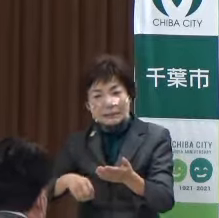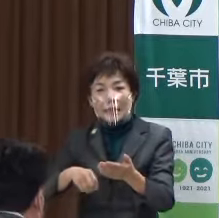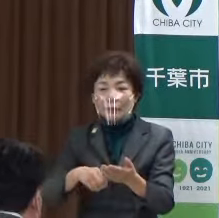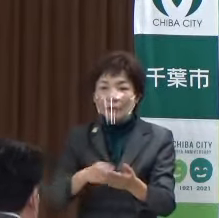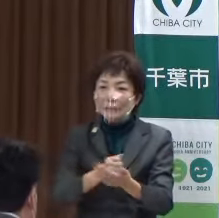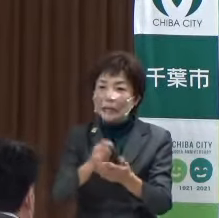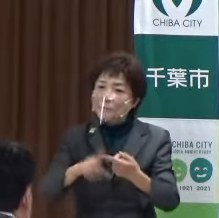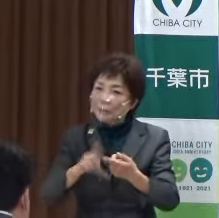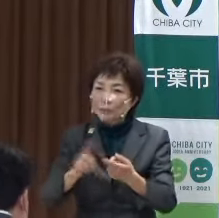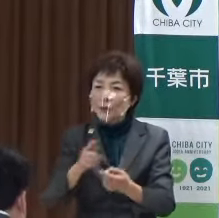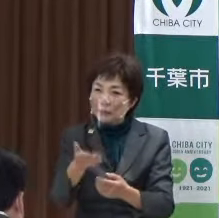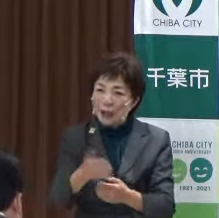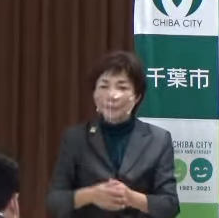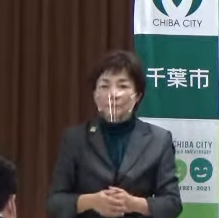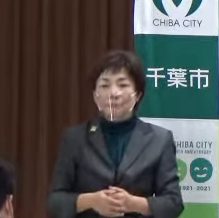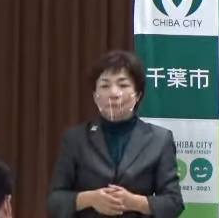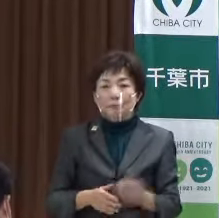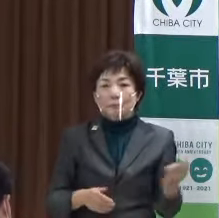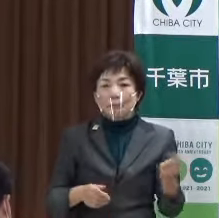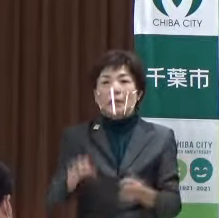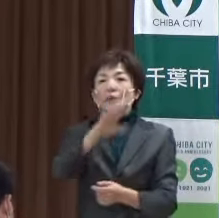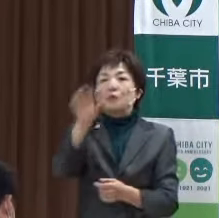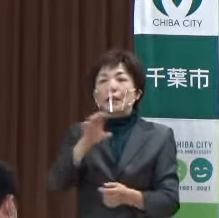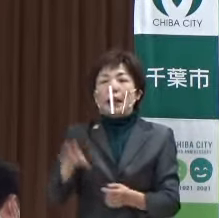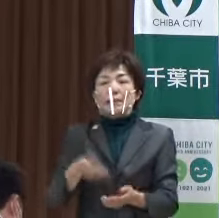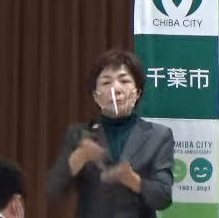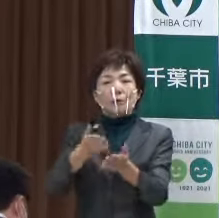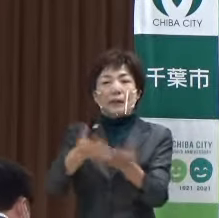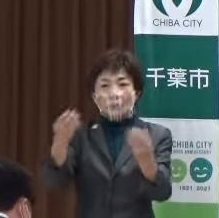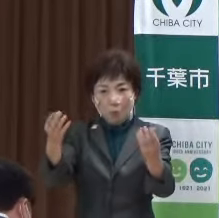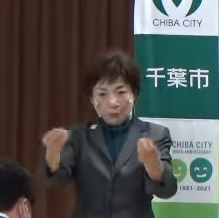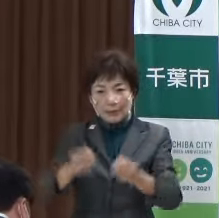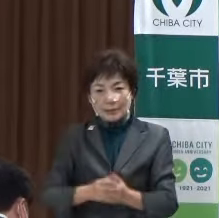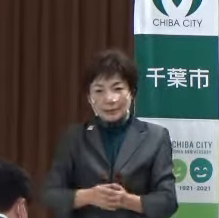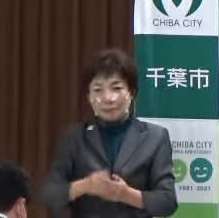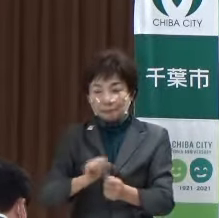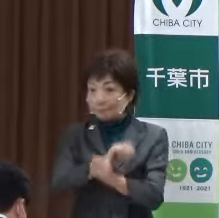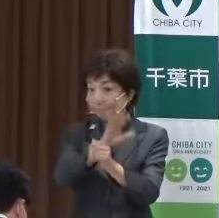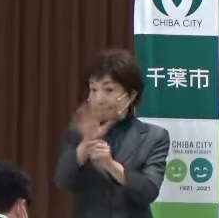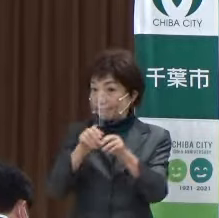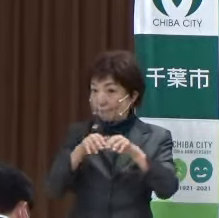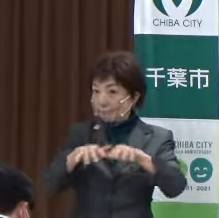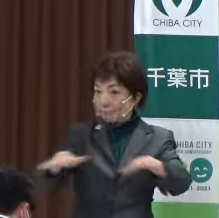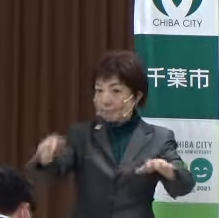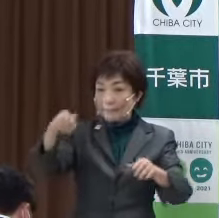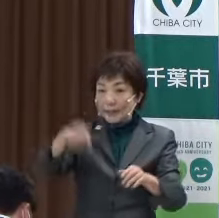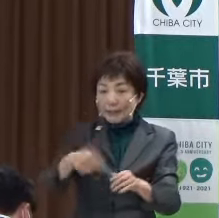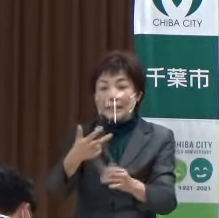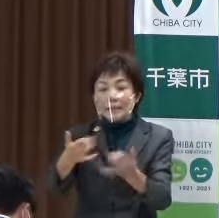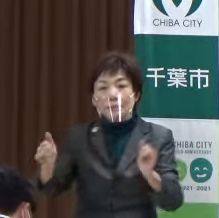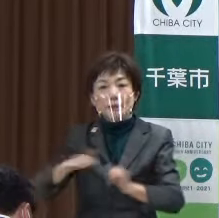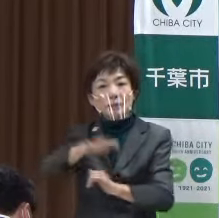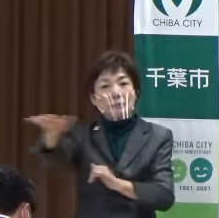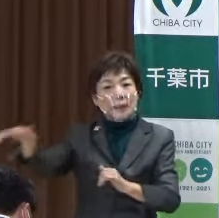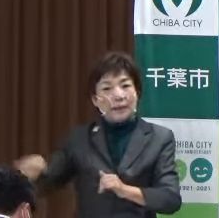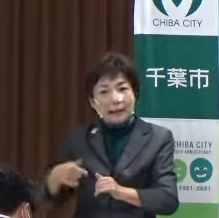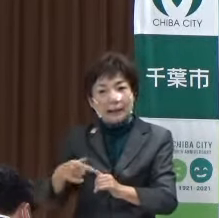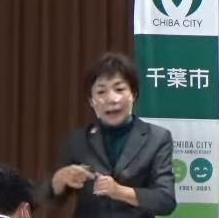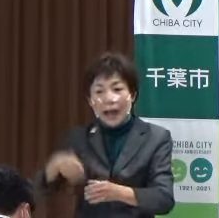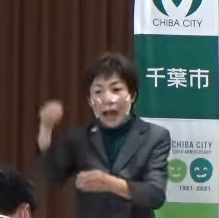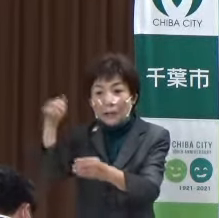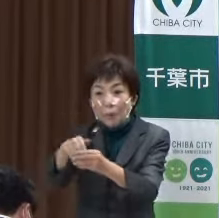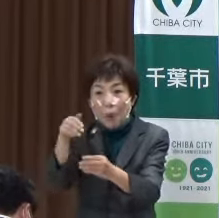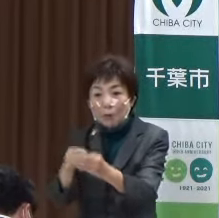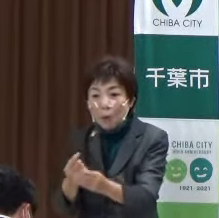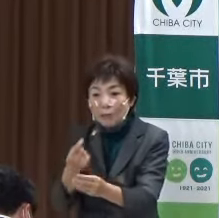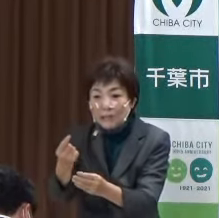あるんでしょうか。 はい、まず繰り返し申し上げてきた通り、このコロナ禍の中で、市民の皆さん方が東京に行